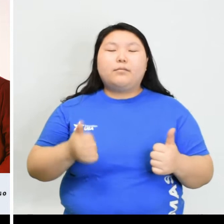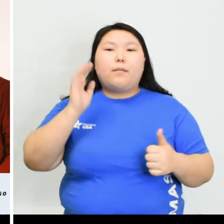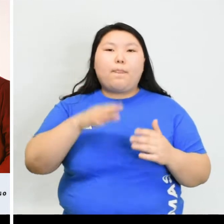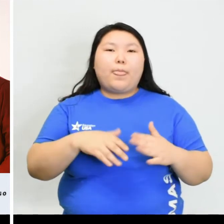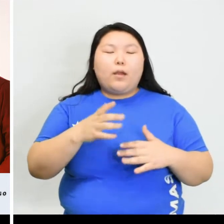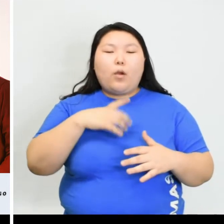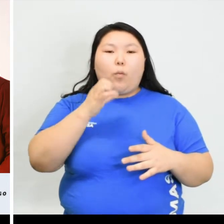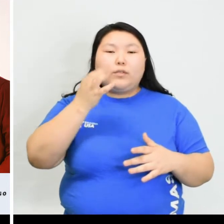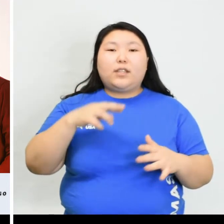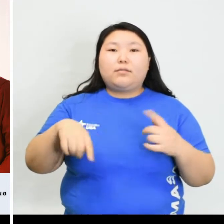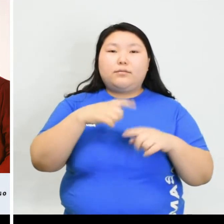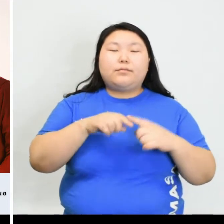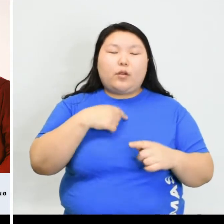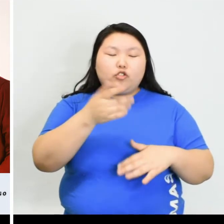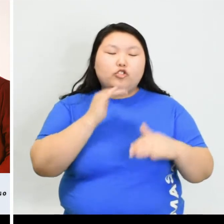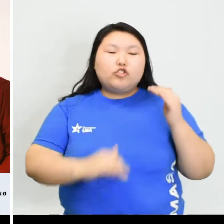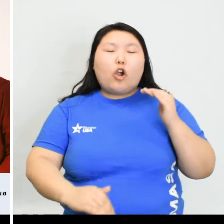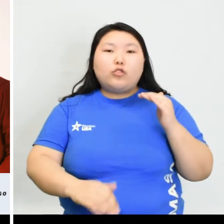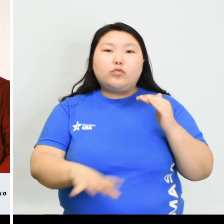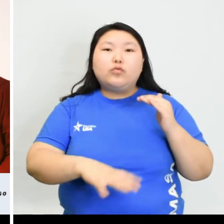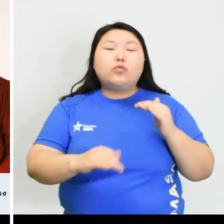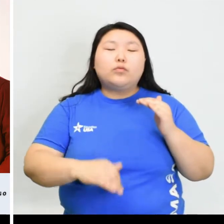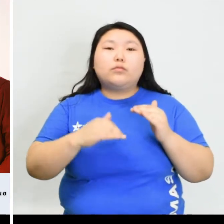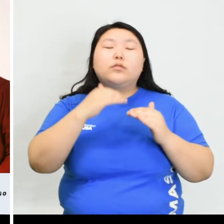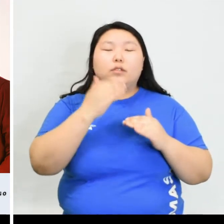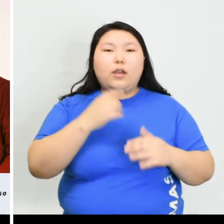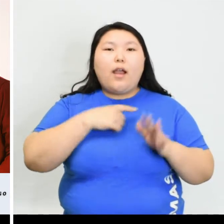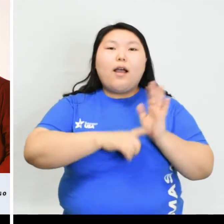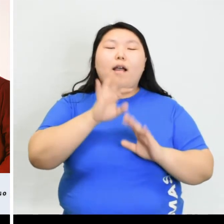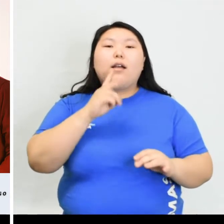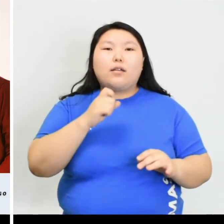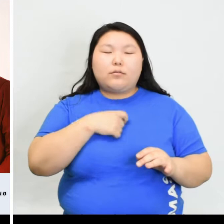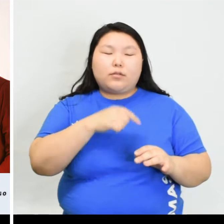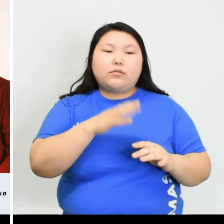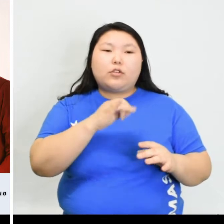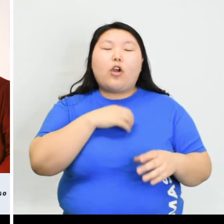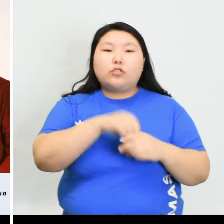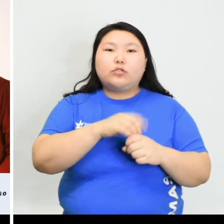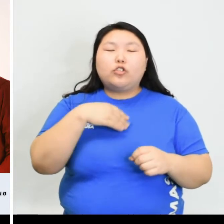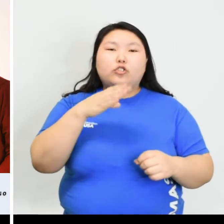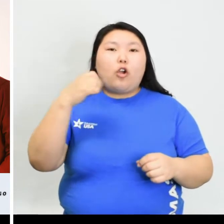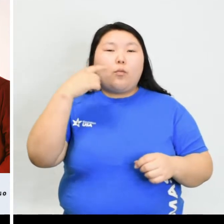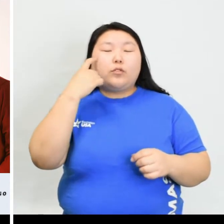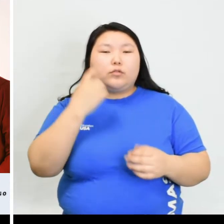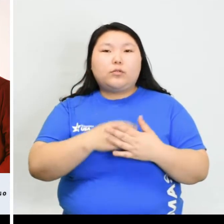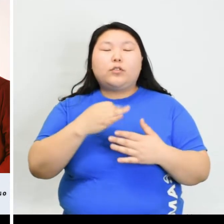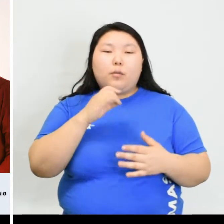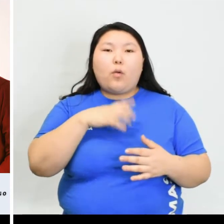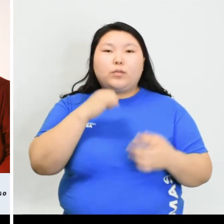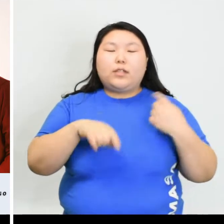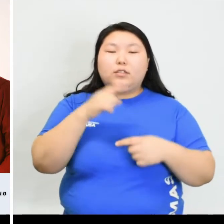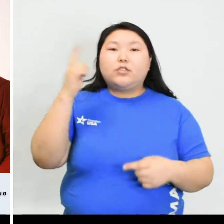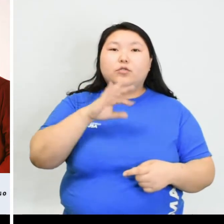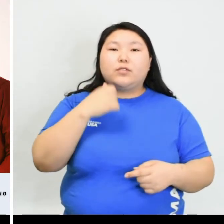өөртөө ингэ буцаад одоо ингэ доо төвшний явдлаа бүр нөгөө нэг анх PWC-д ороод биш нэг тоо боддог тийм л явлага буцаад ирсэн юм